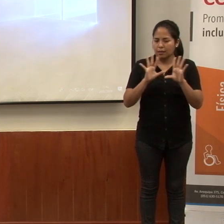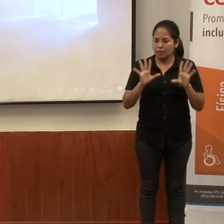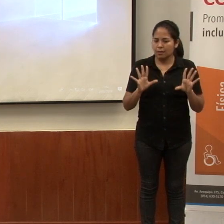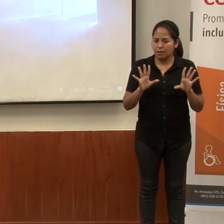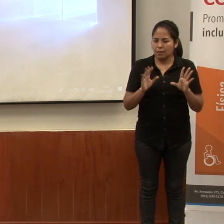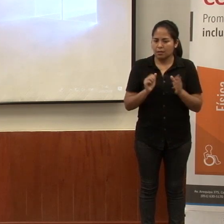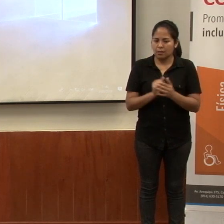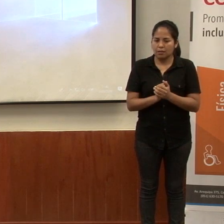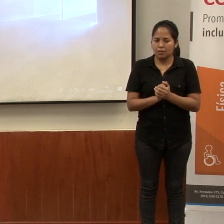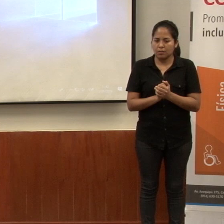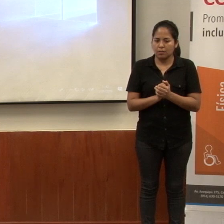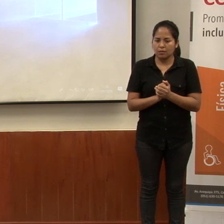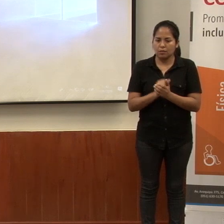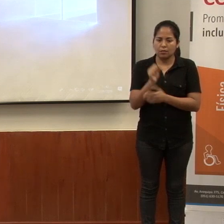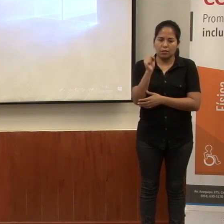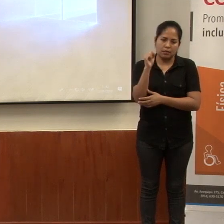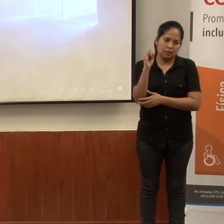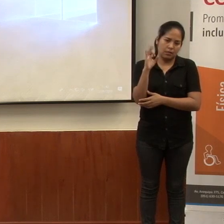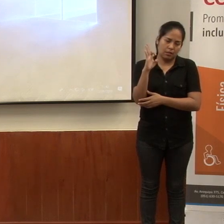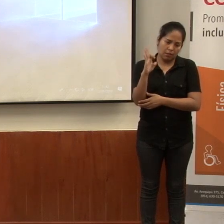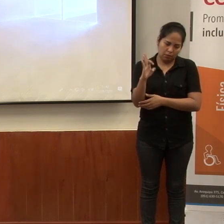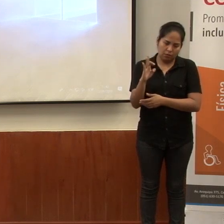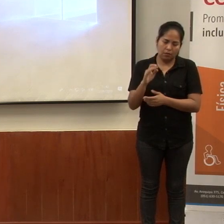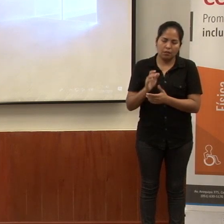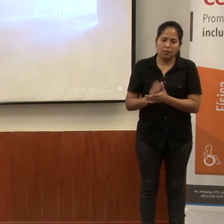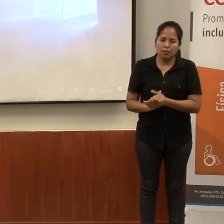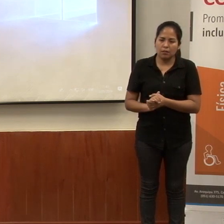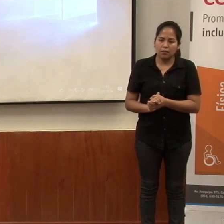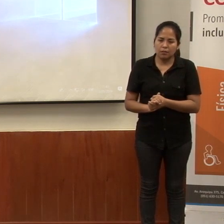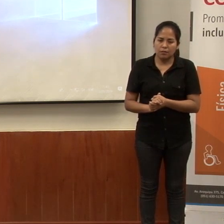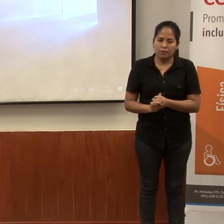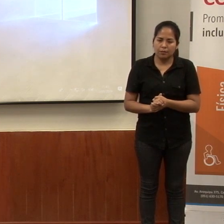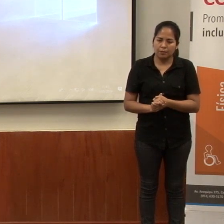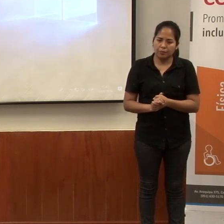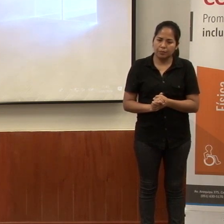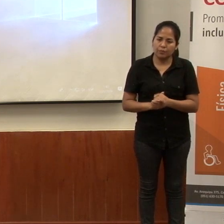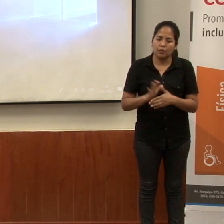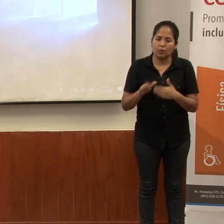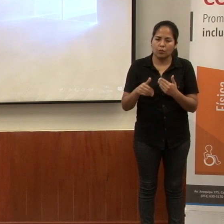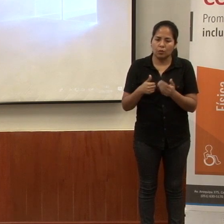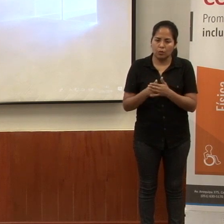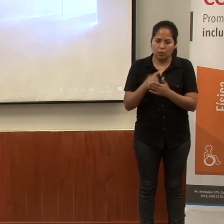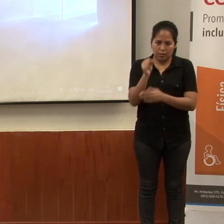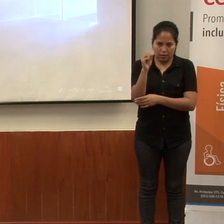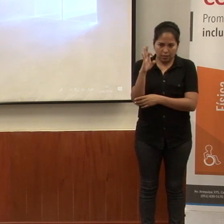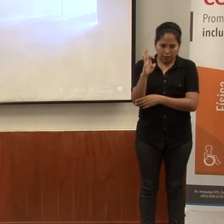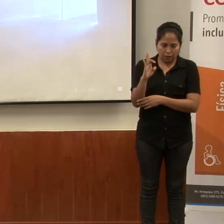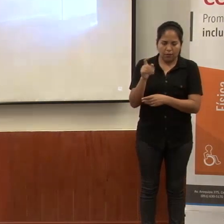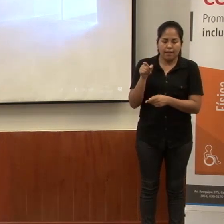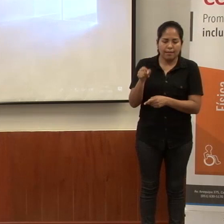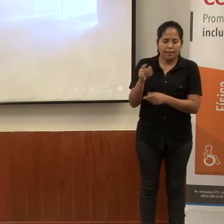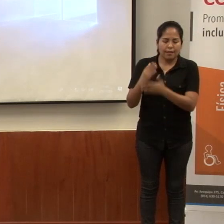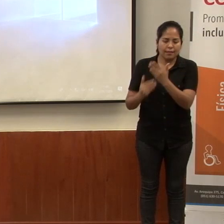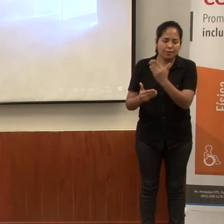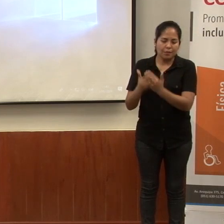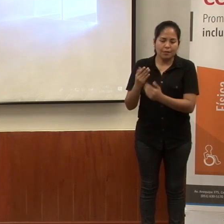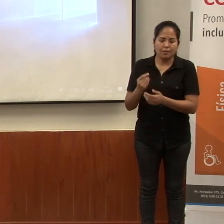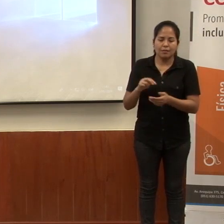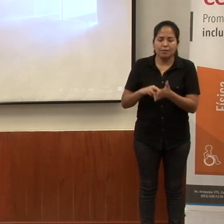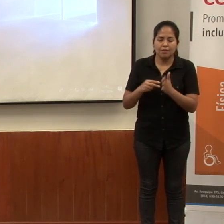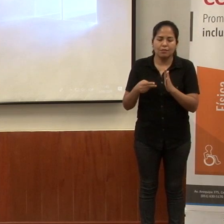con el modelo social de la CIF, ¿no? Clasificación Internacional Funcional de la Salud y la Discapacidad. La discapacidad no